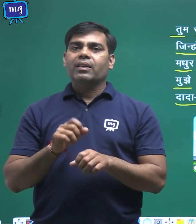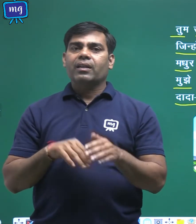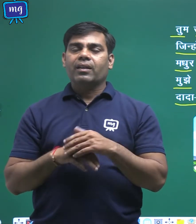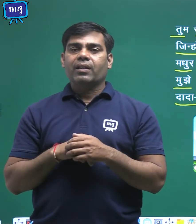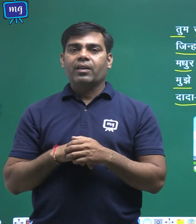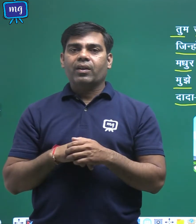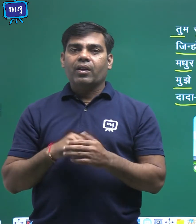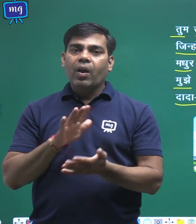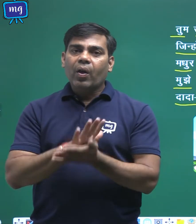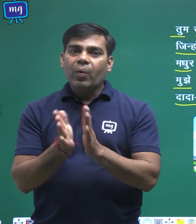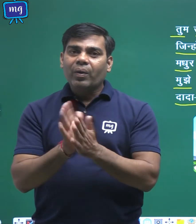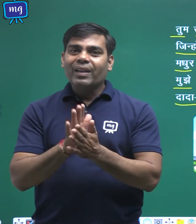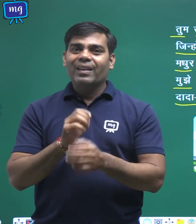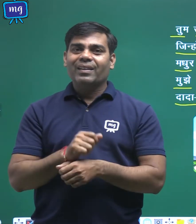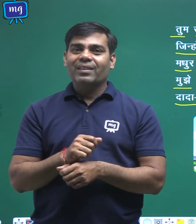रोटी